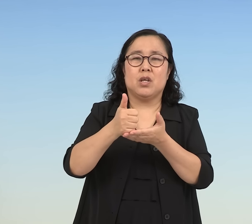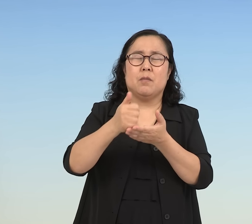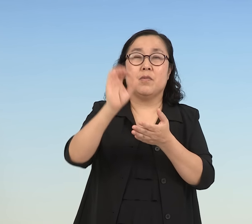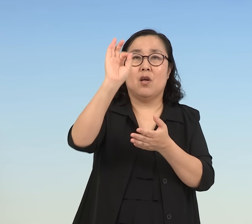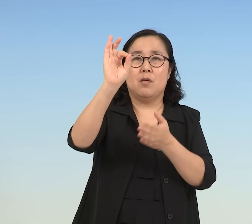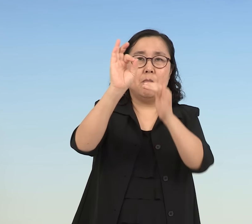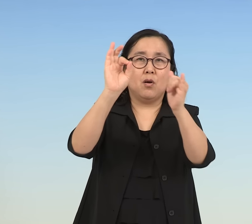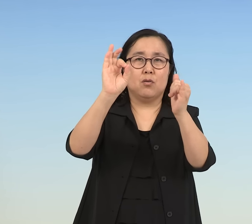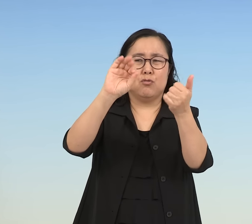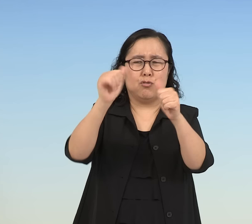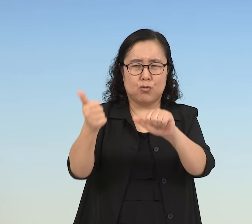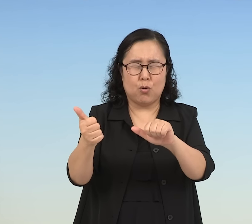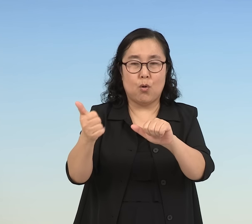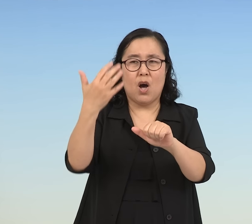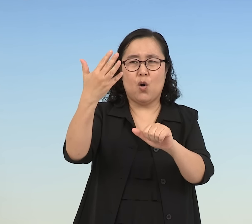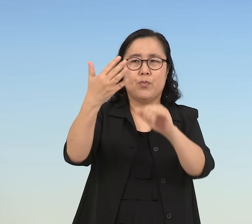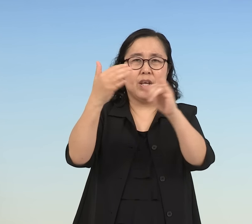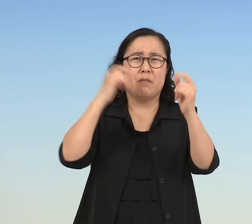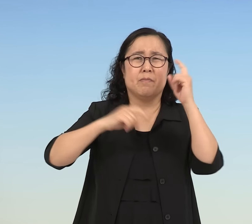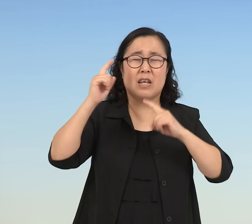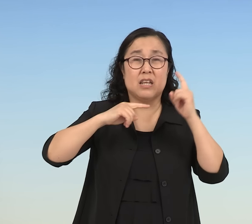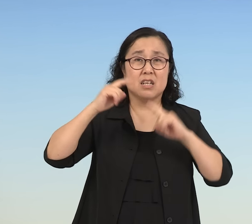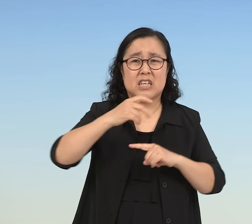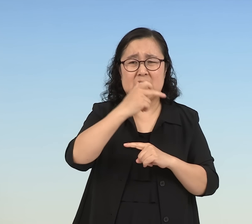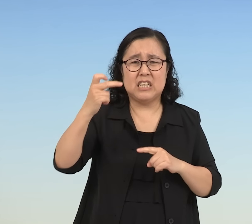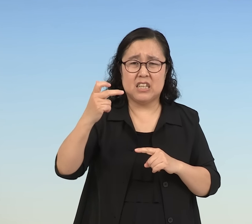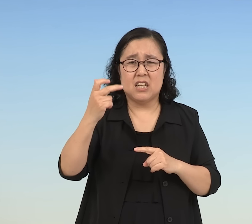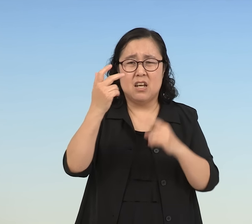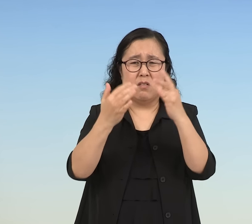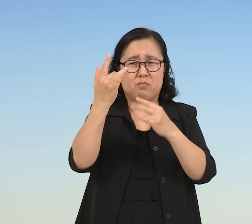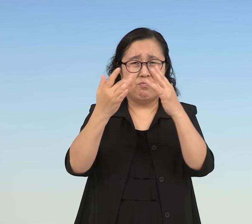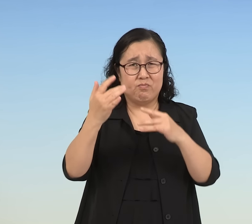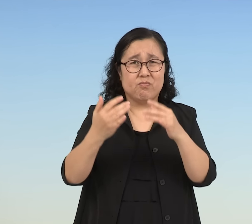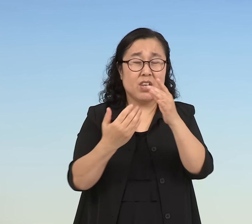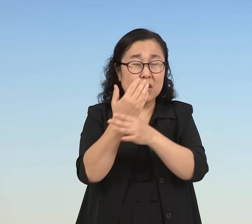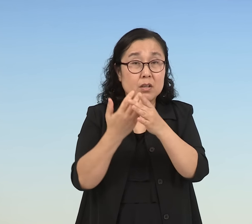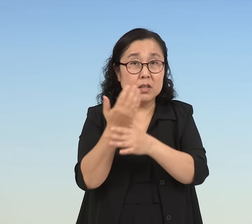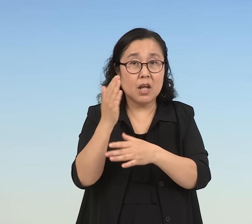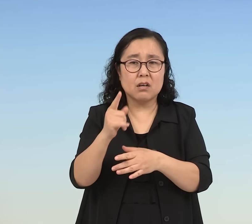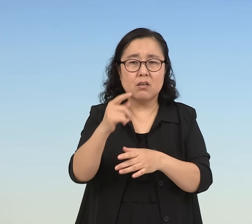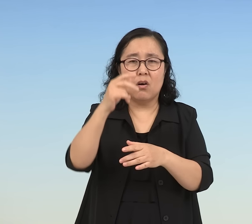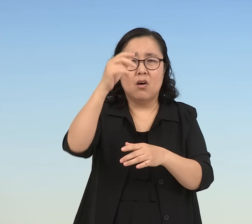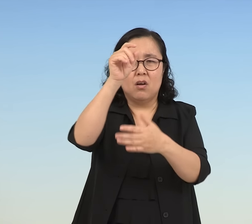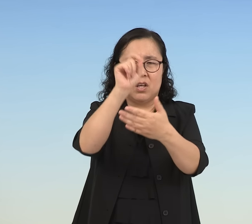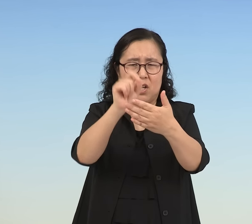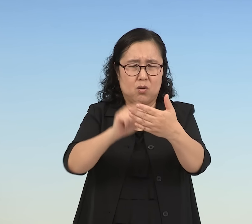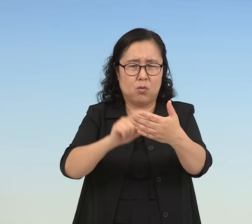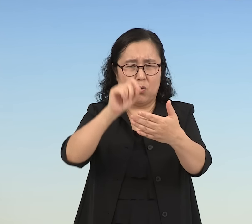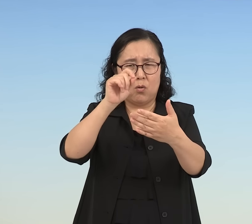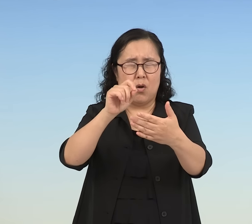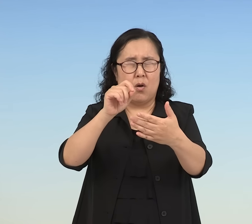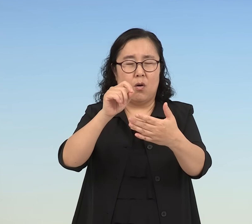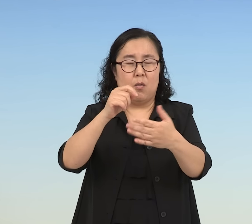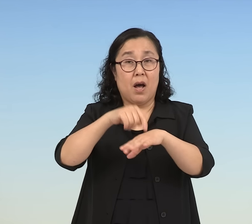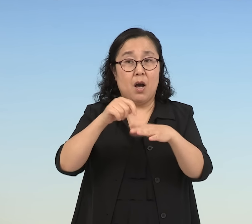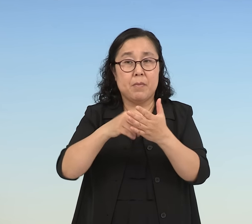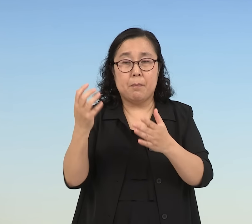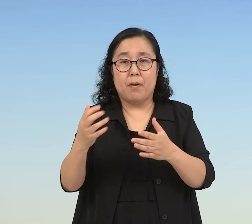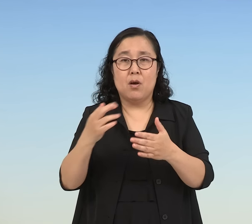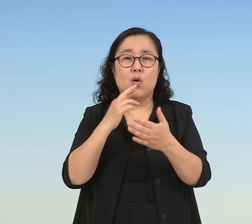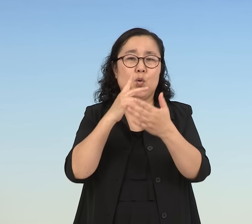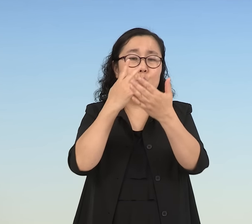또 9명이 부상당하는 대형 사고가 일어났는데 그 기사를 보니까 참 가슴이 아픈 게요. 유리를 깨고